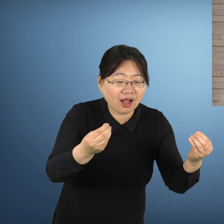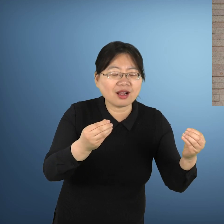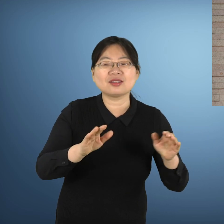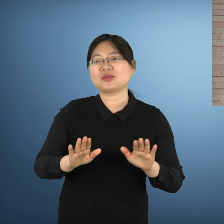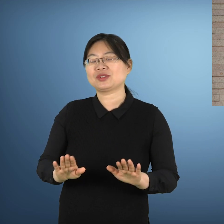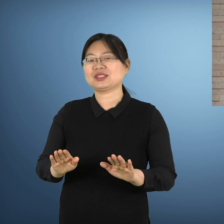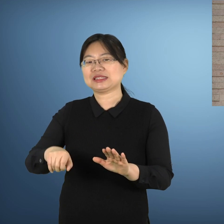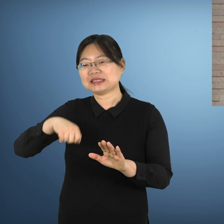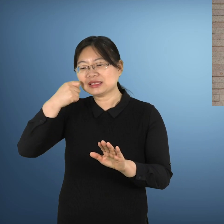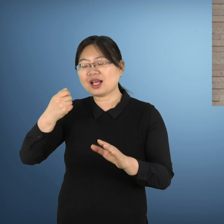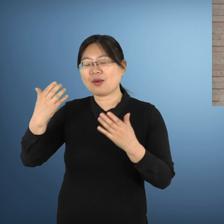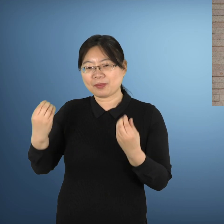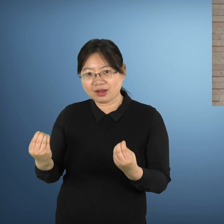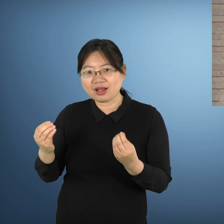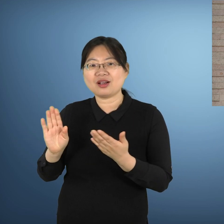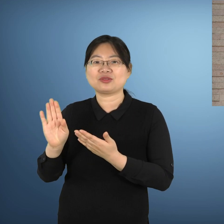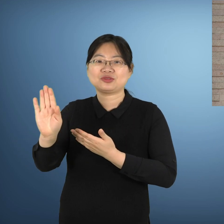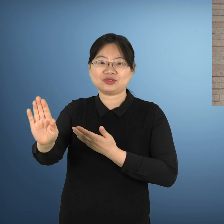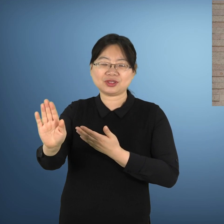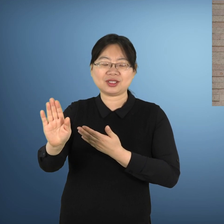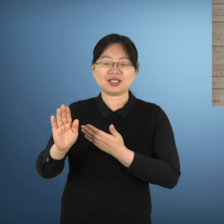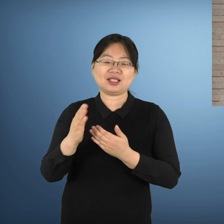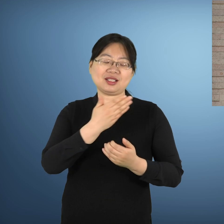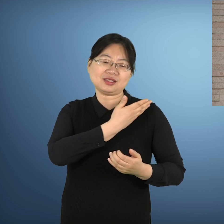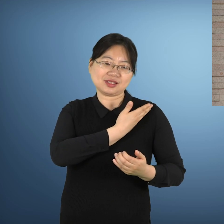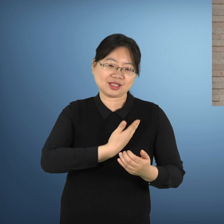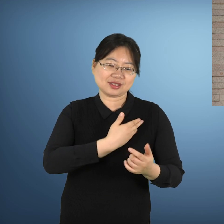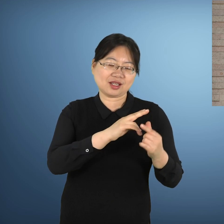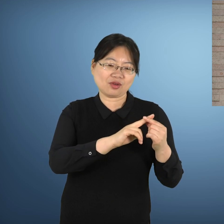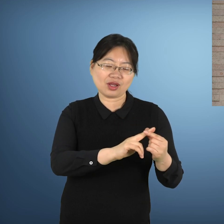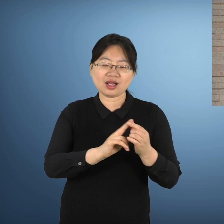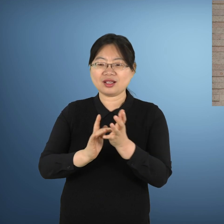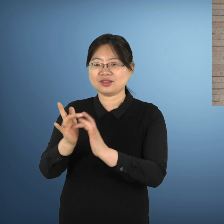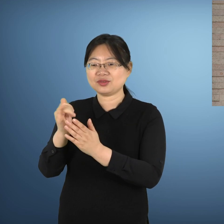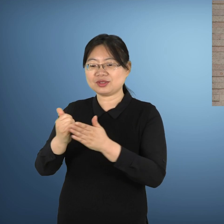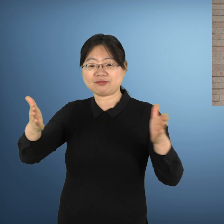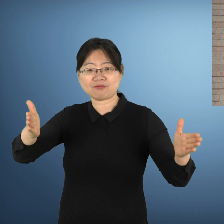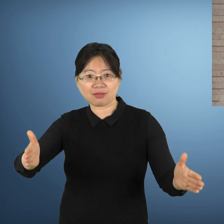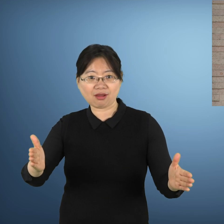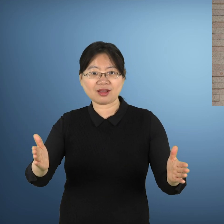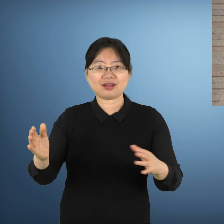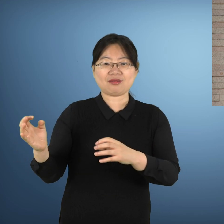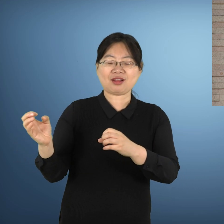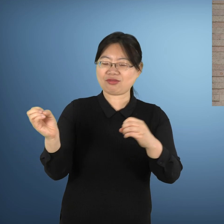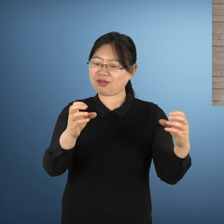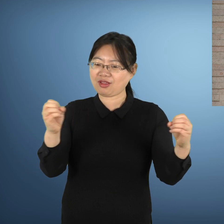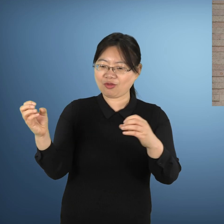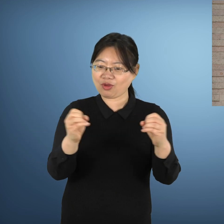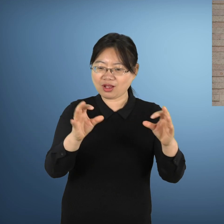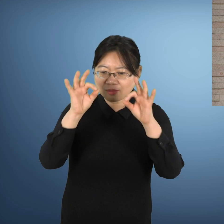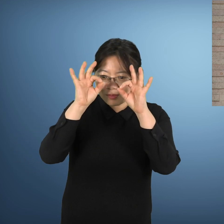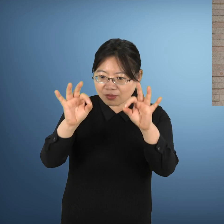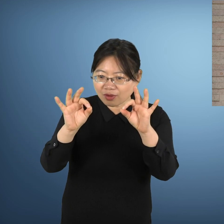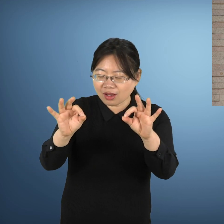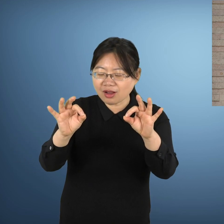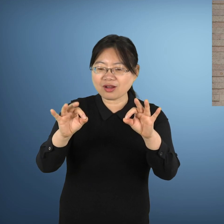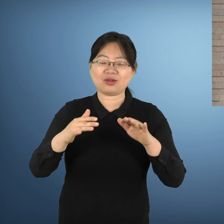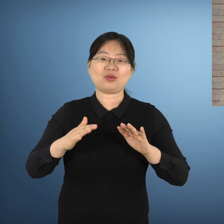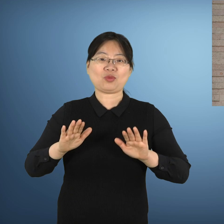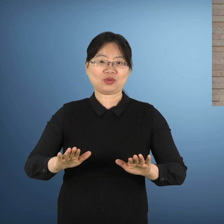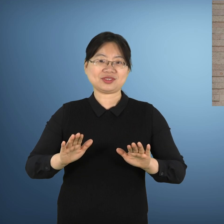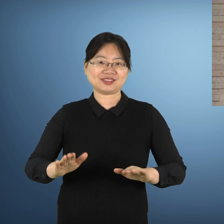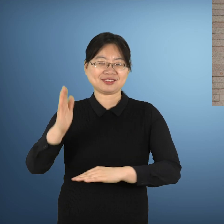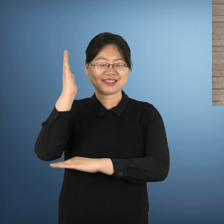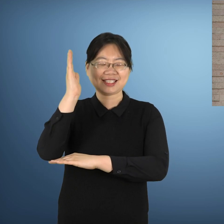마친 후에 이 제자들과 예수님 사이에 이루어지는 대화 속에서 오늘의 이야기를